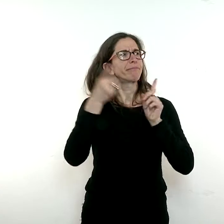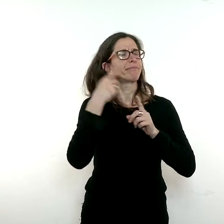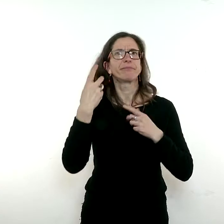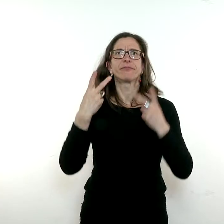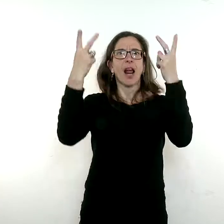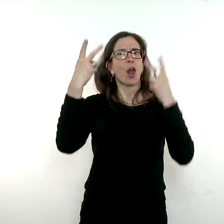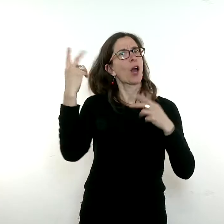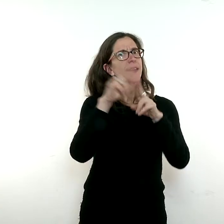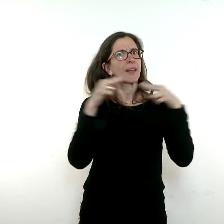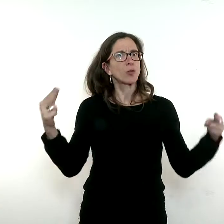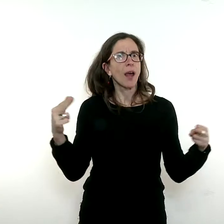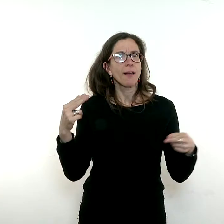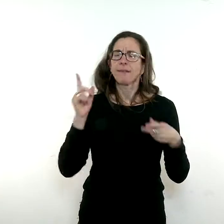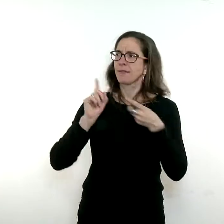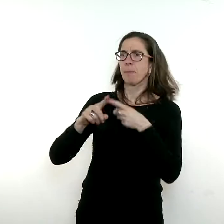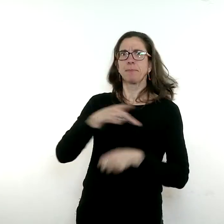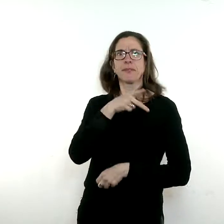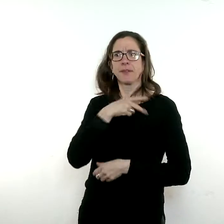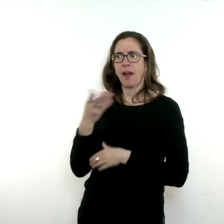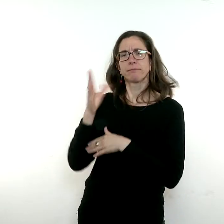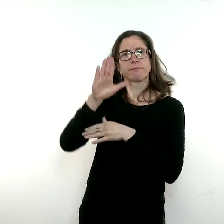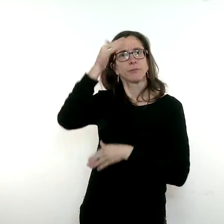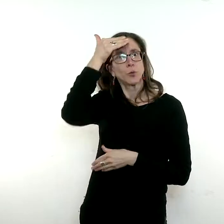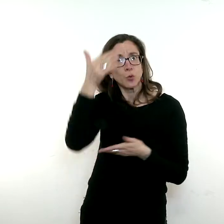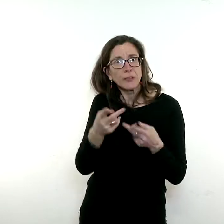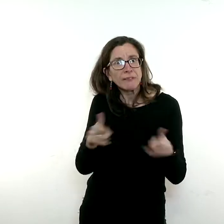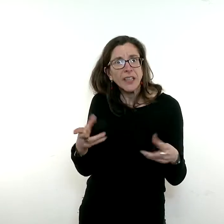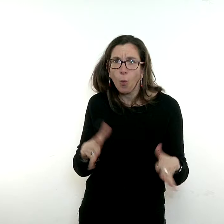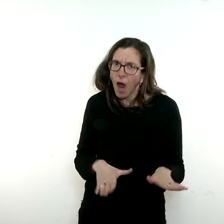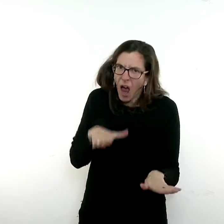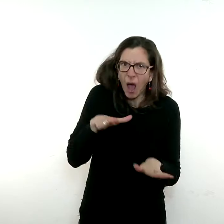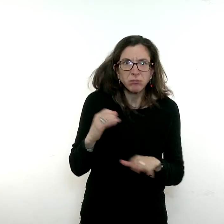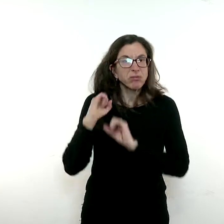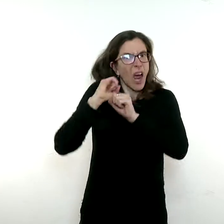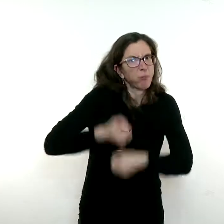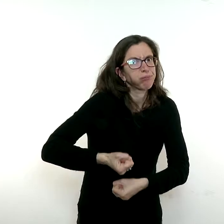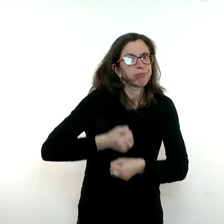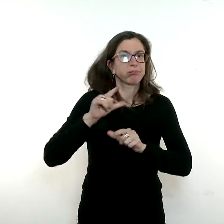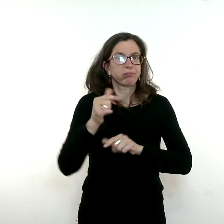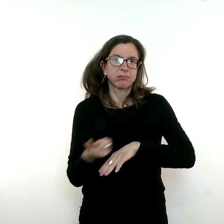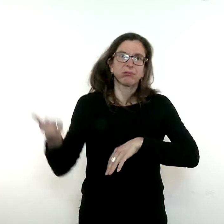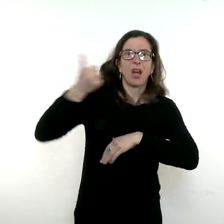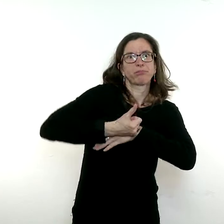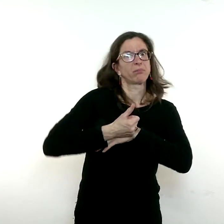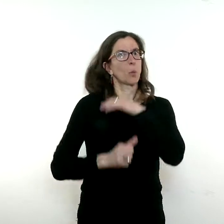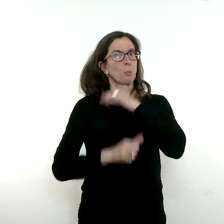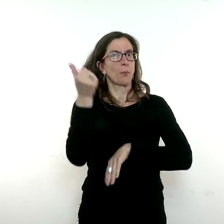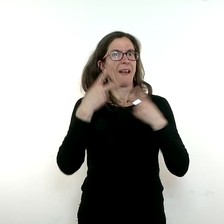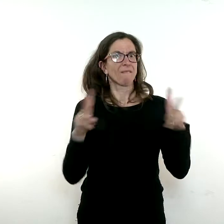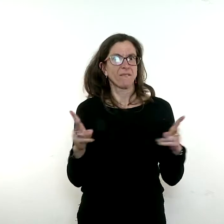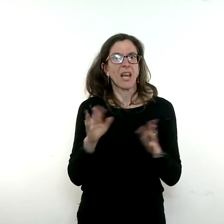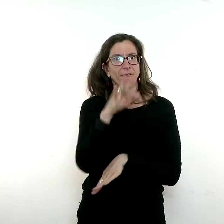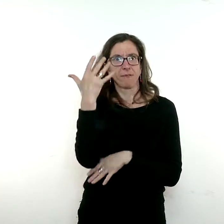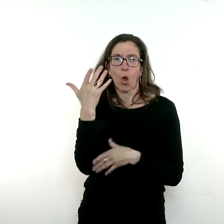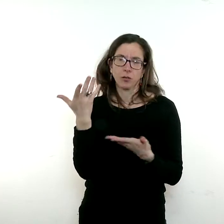international, dans le domaine médical, qui est reconnu comme vraiment une ville pionnière dans ce domaine. Puis ensuite, sur la qualité et